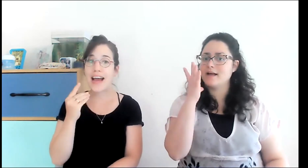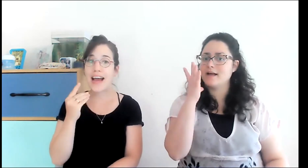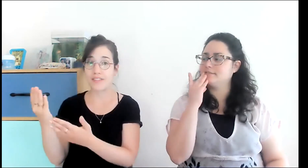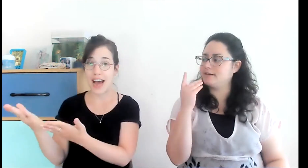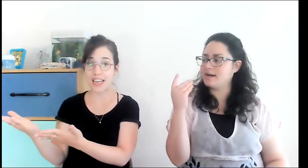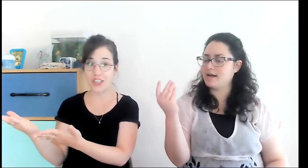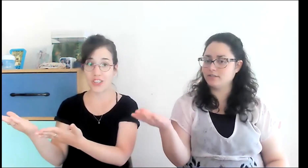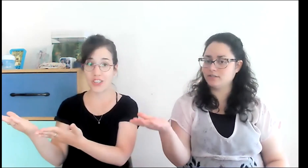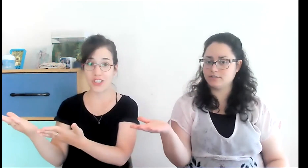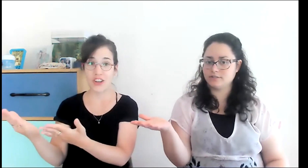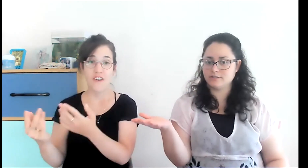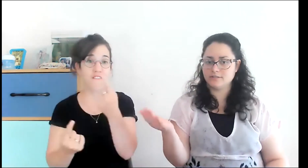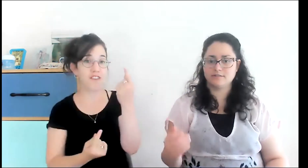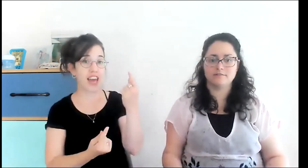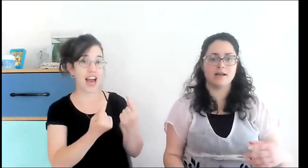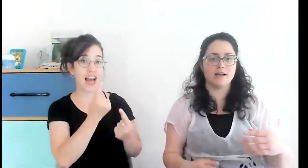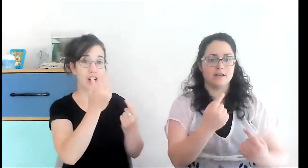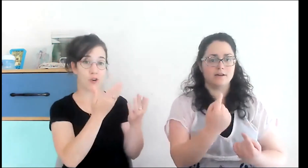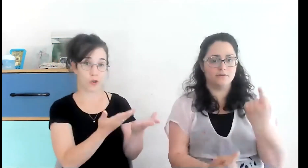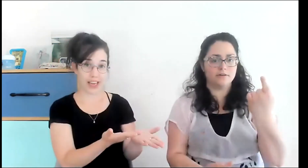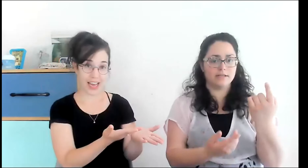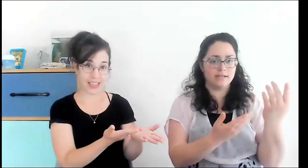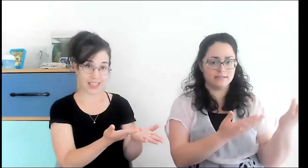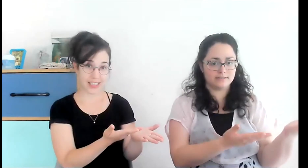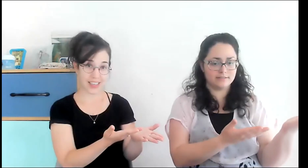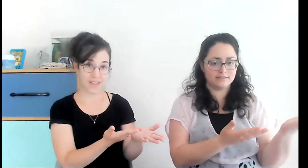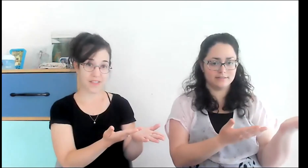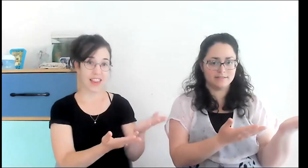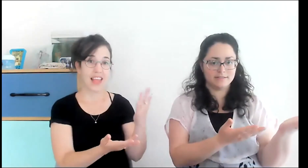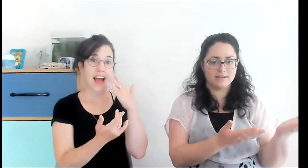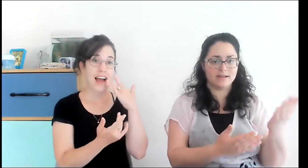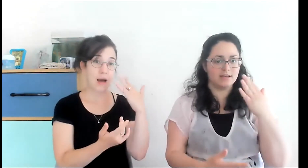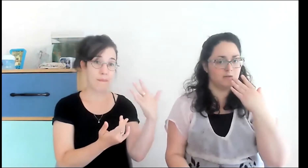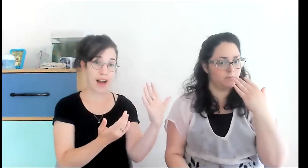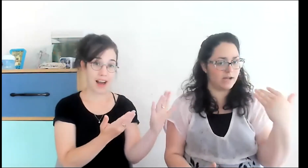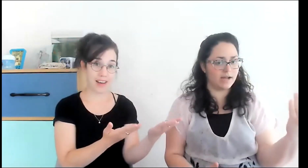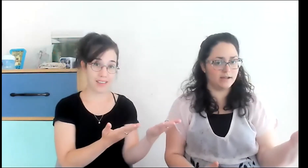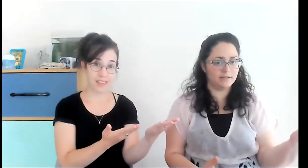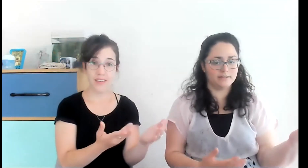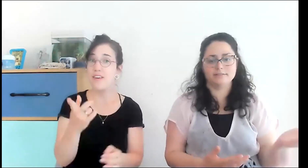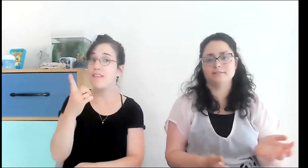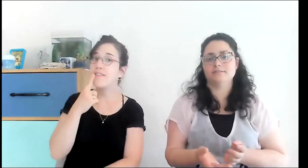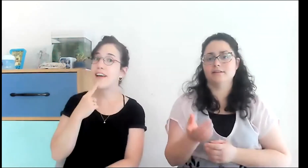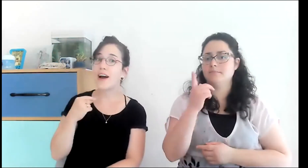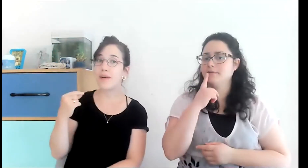על הדבש. ועל העוקץ, על המר,